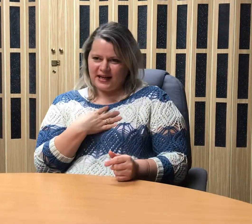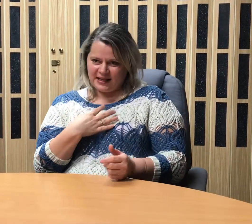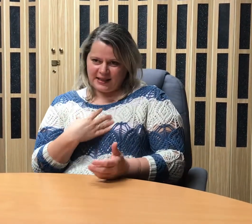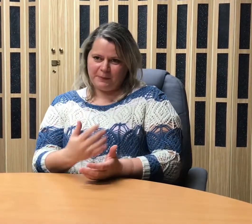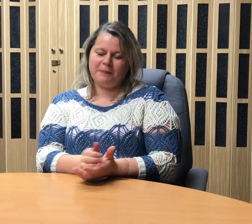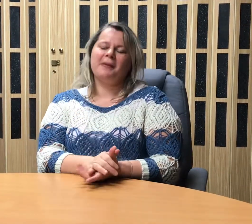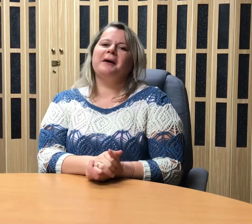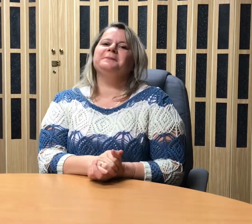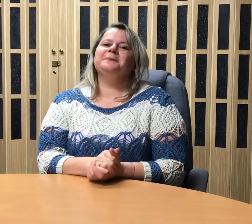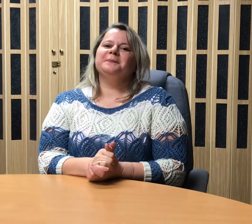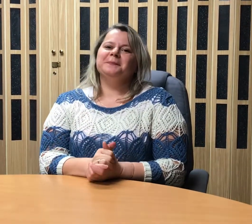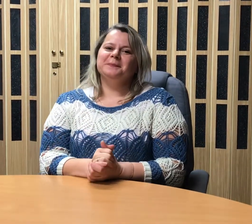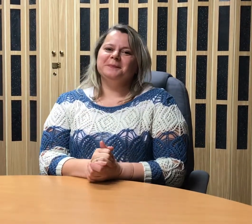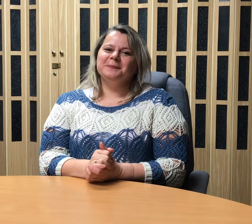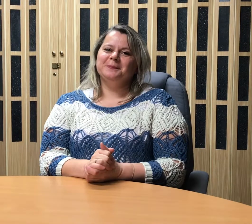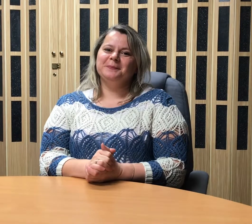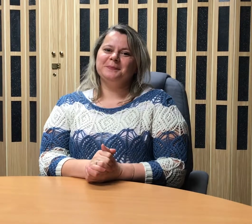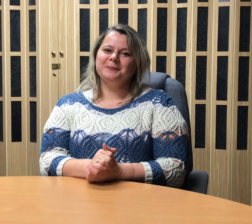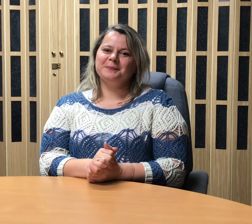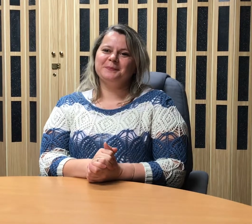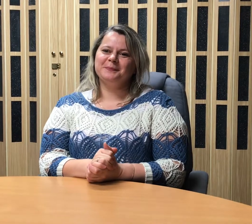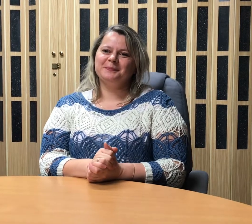slimības rezultātā es zaudēju dzirdi.